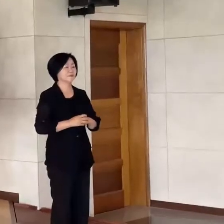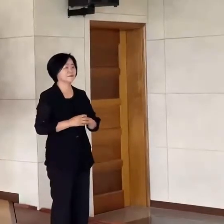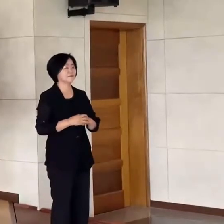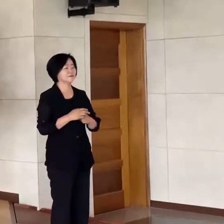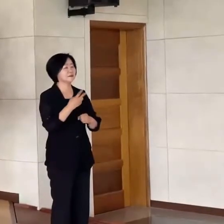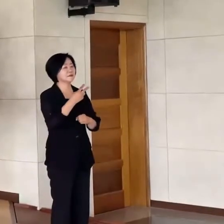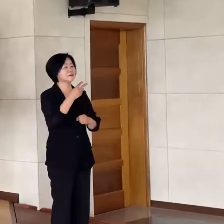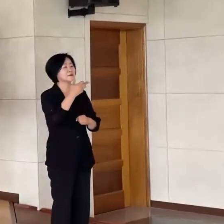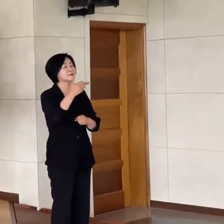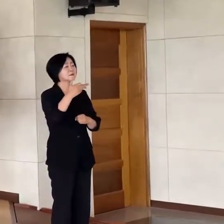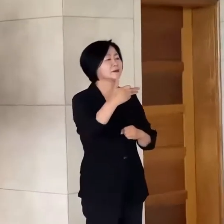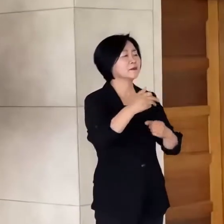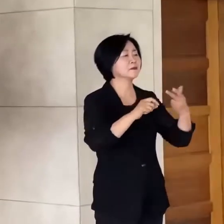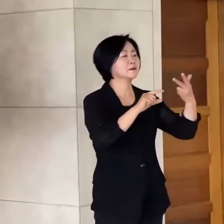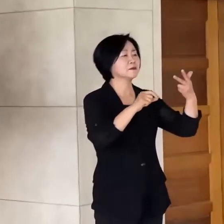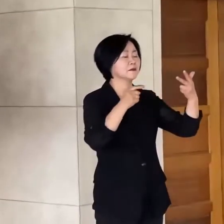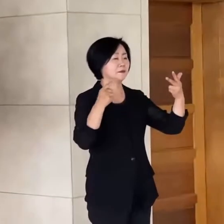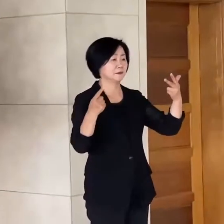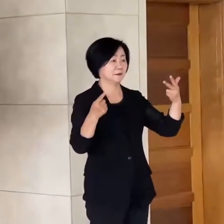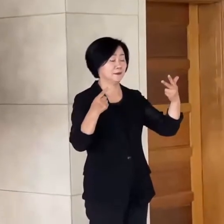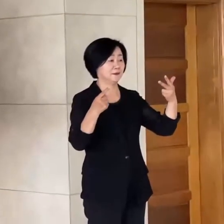2018년 7월 1일 날